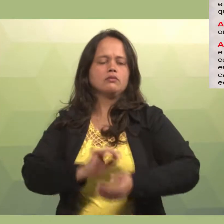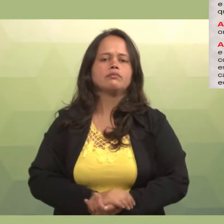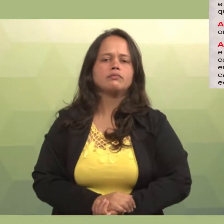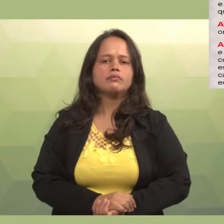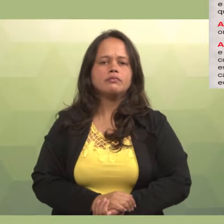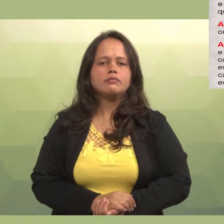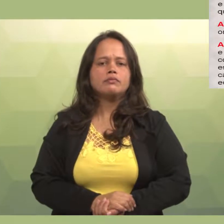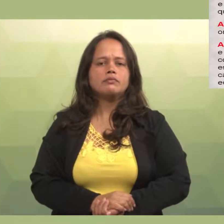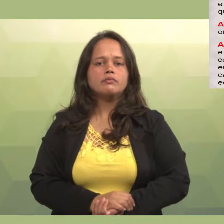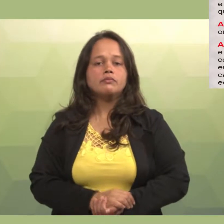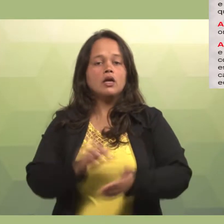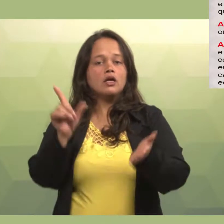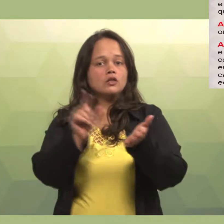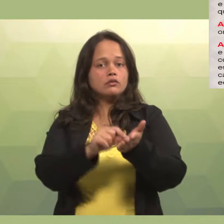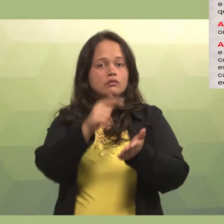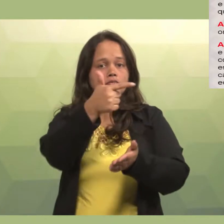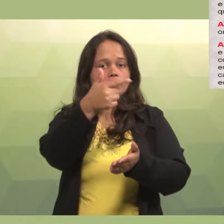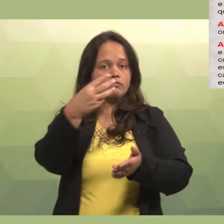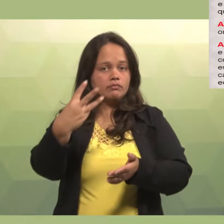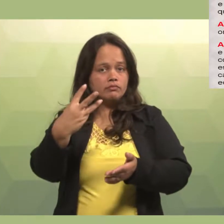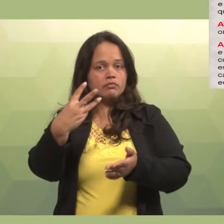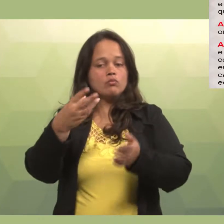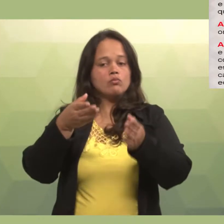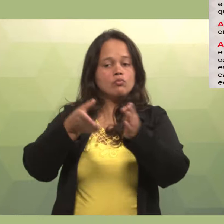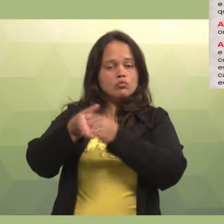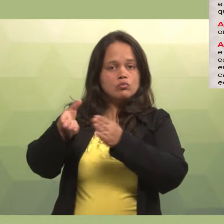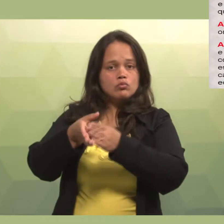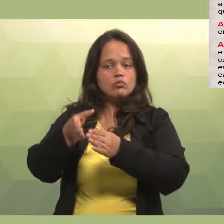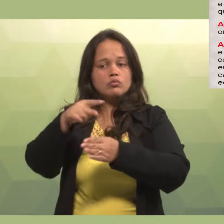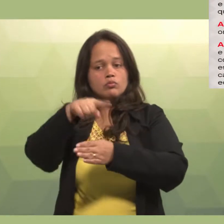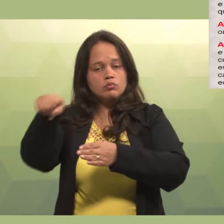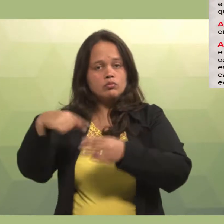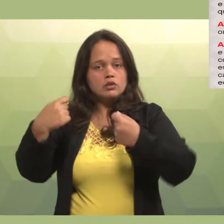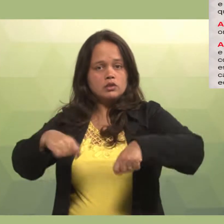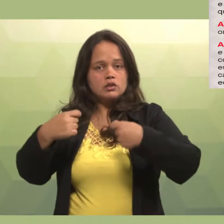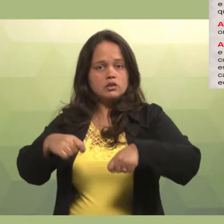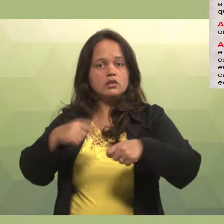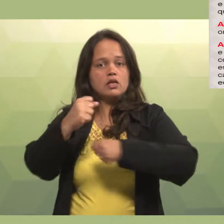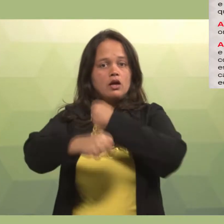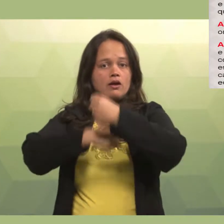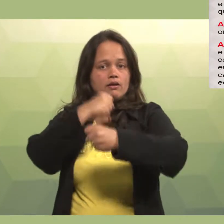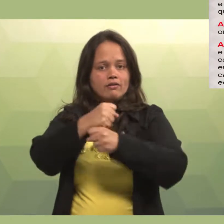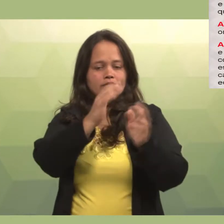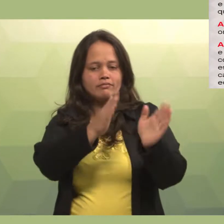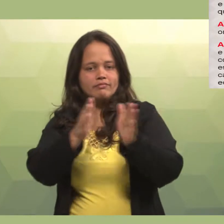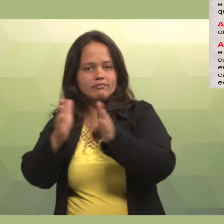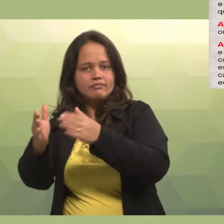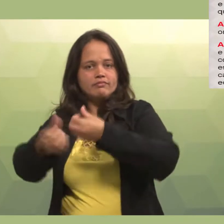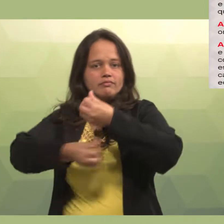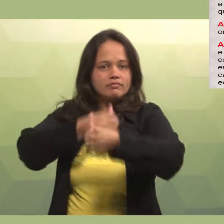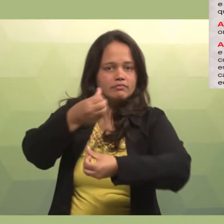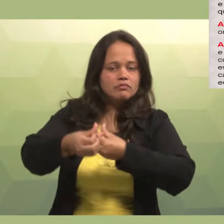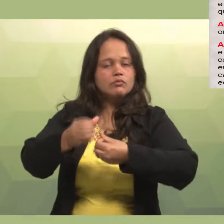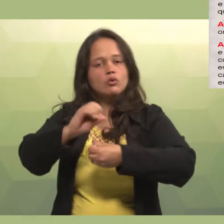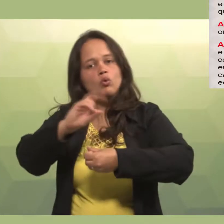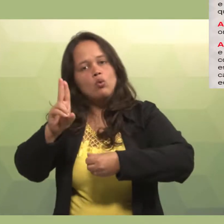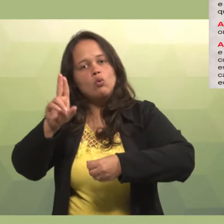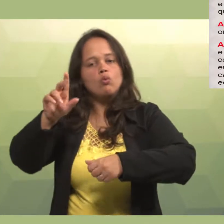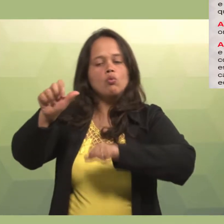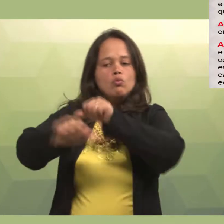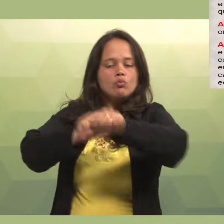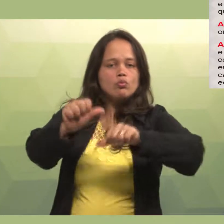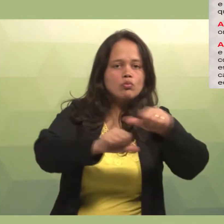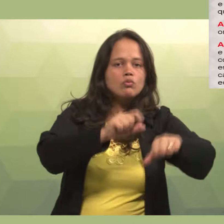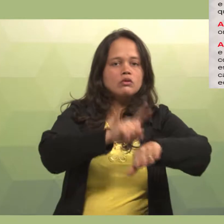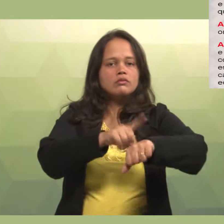séries anuais, períodos semestrais, ciclos, alternância regular de períodos de estudos, grupos não seriados, com base